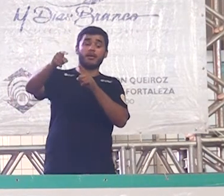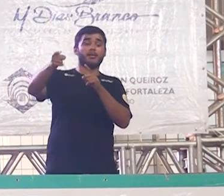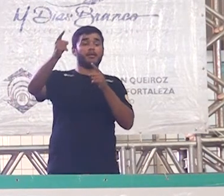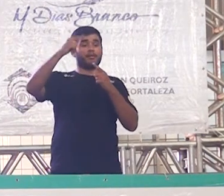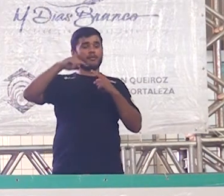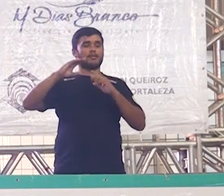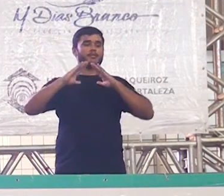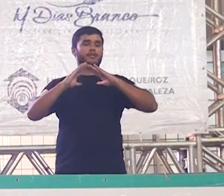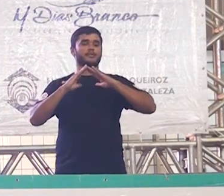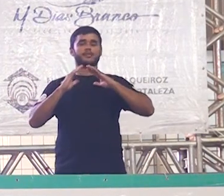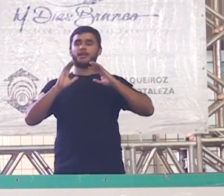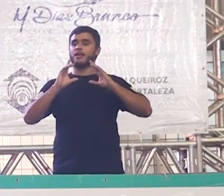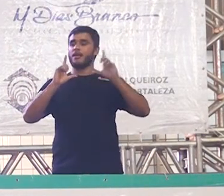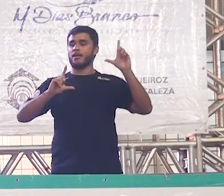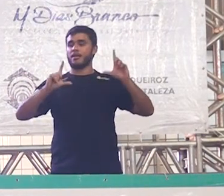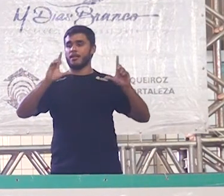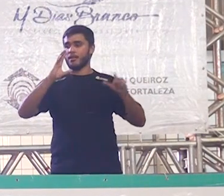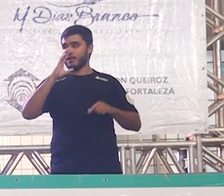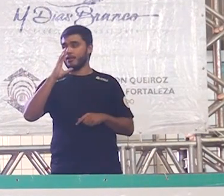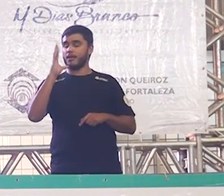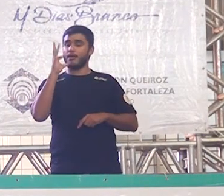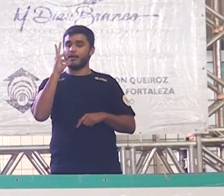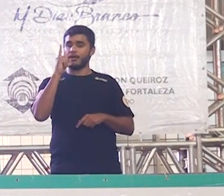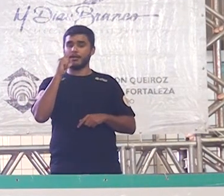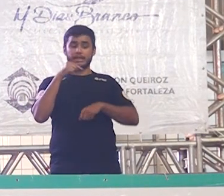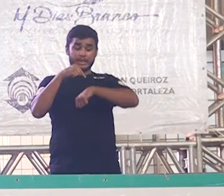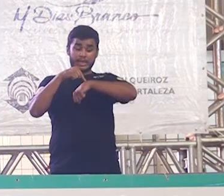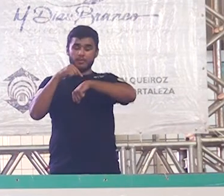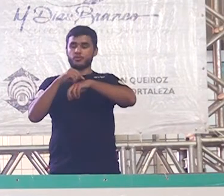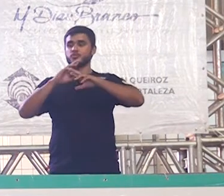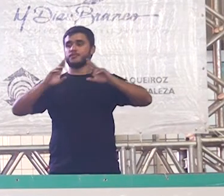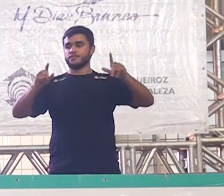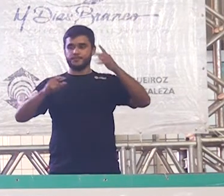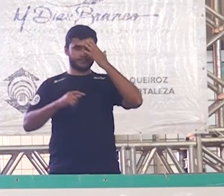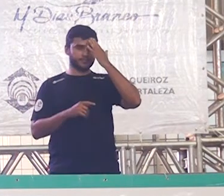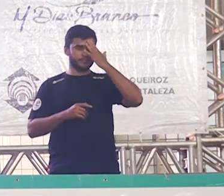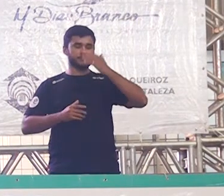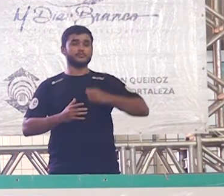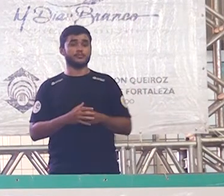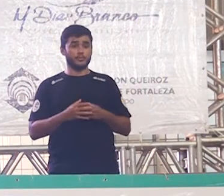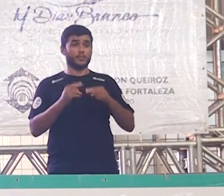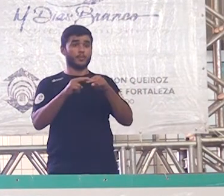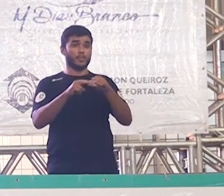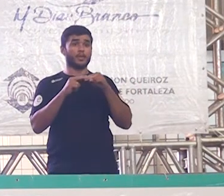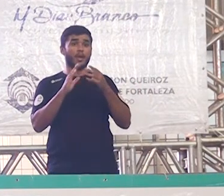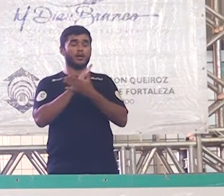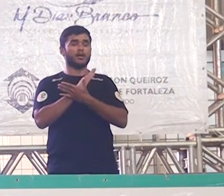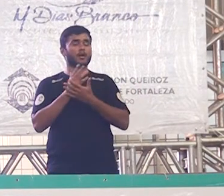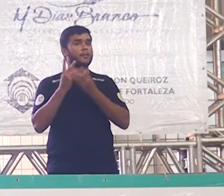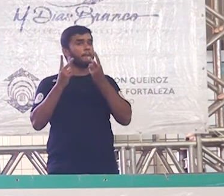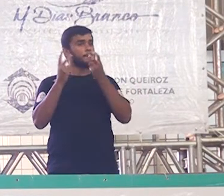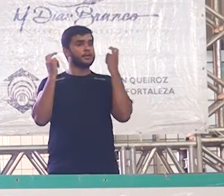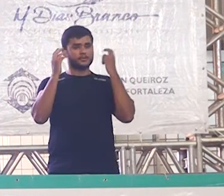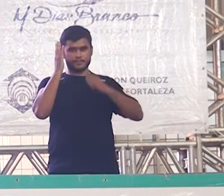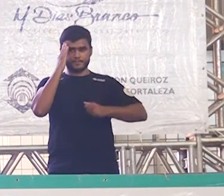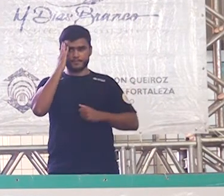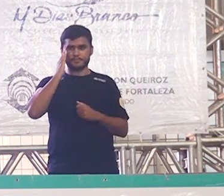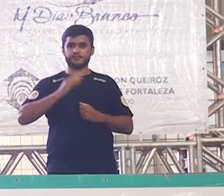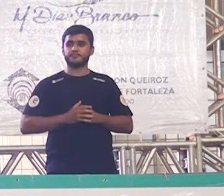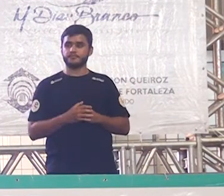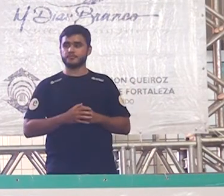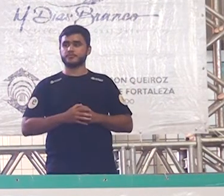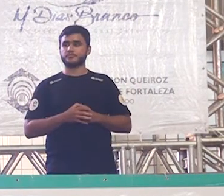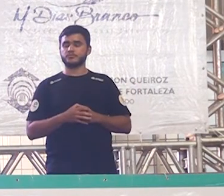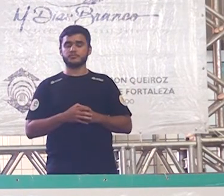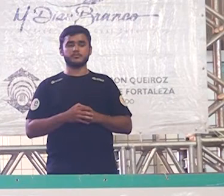tua casa. Isso faz com que haja uma diferença de tempo. Por isso que alguém consegue perceber o sinal antes que o seu,